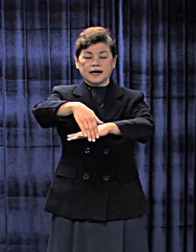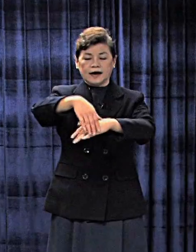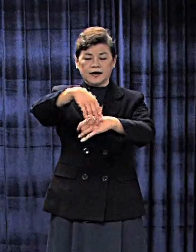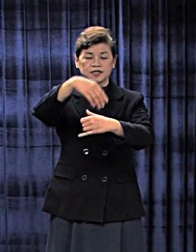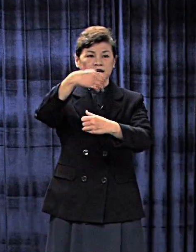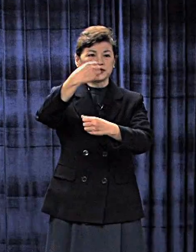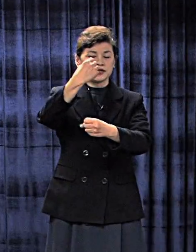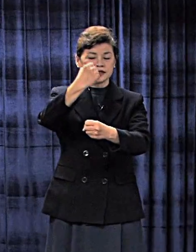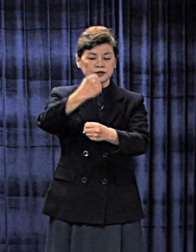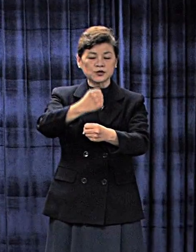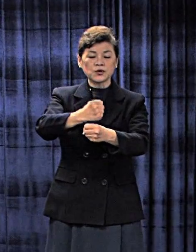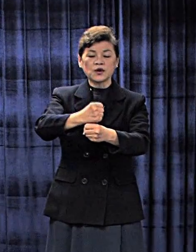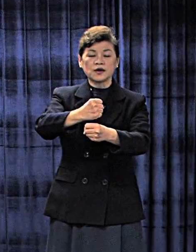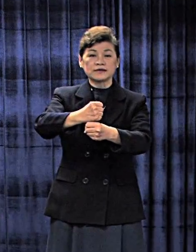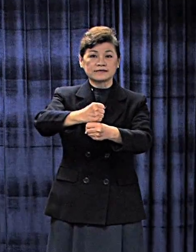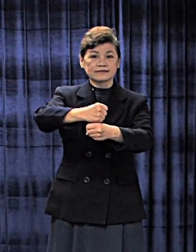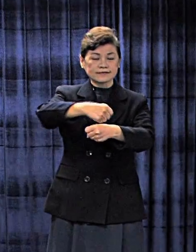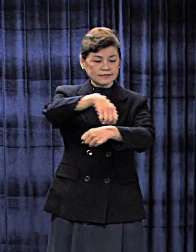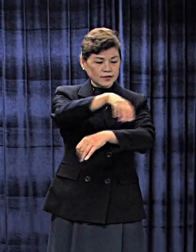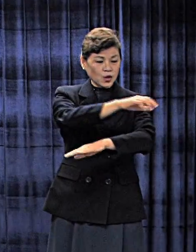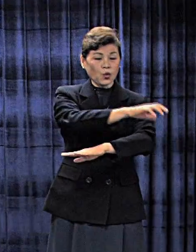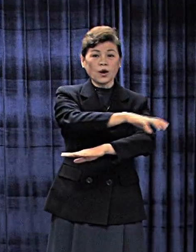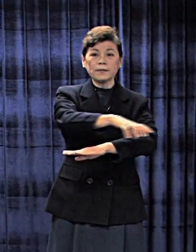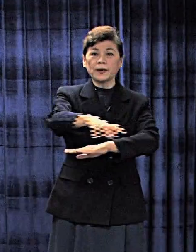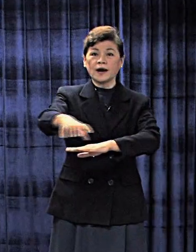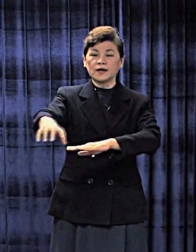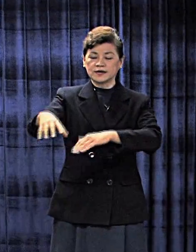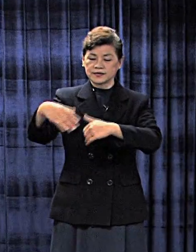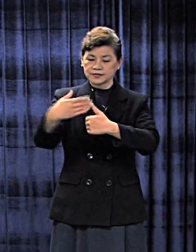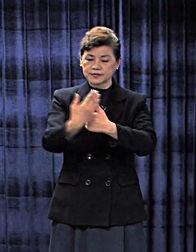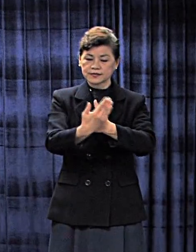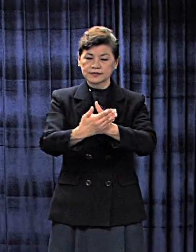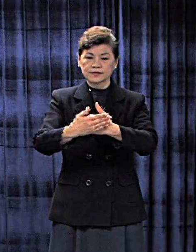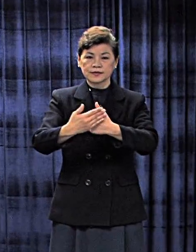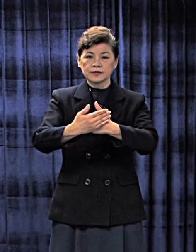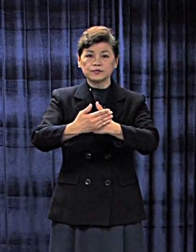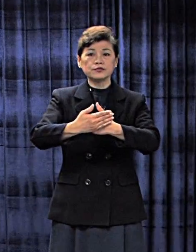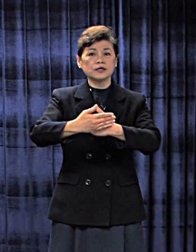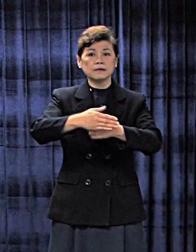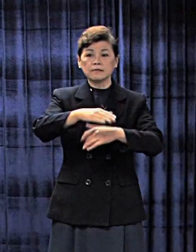好，下一句是做环保。不能慢，